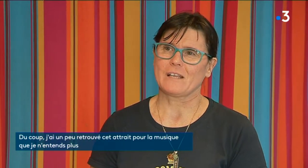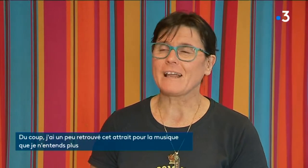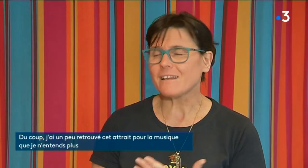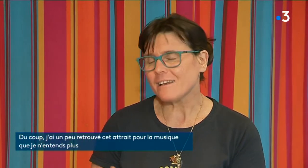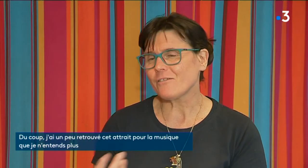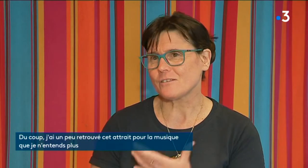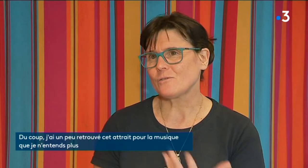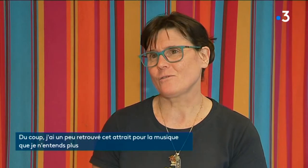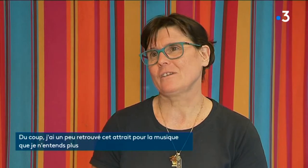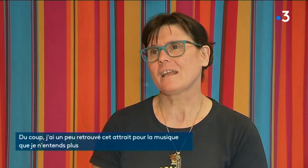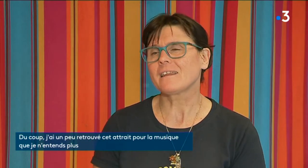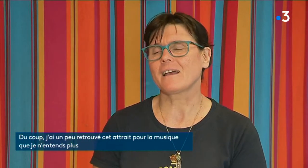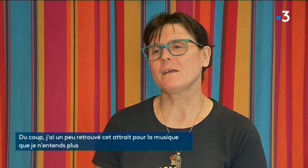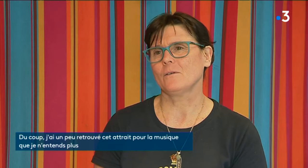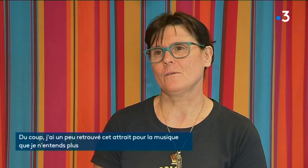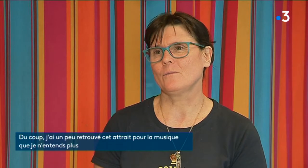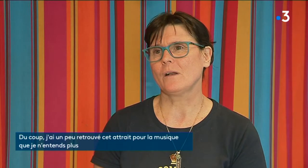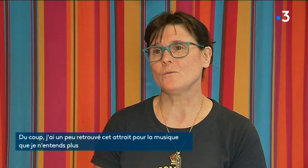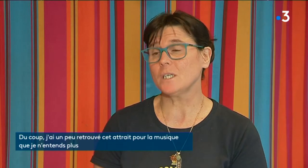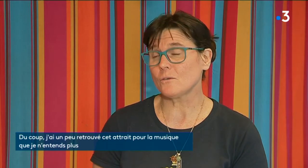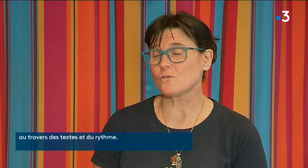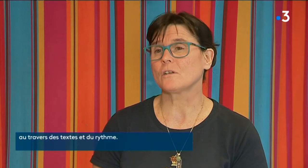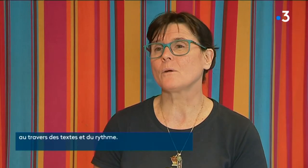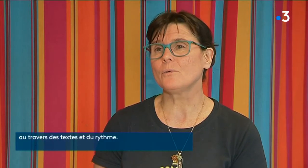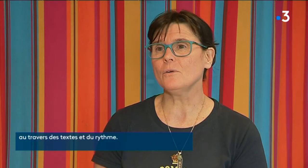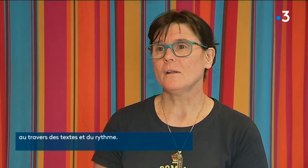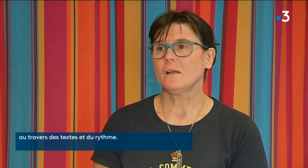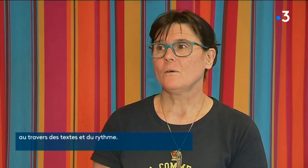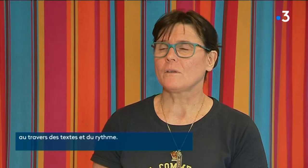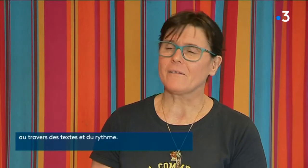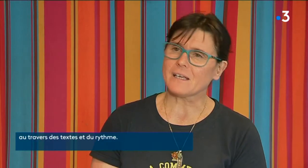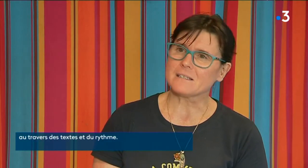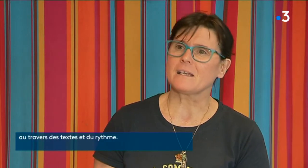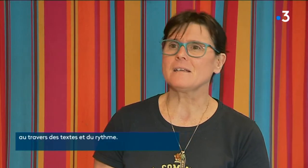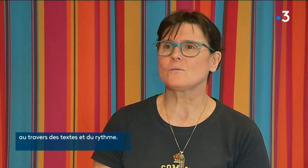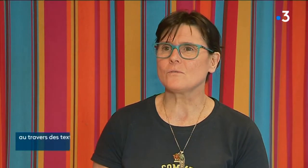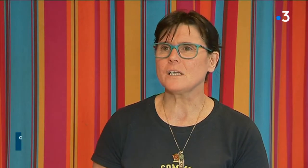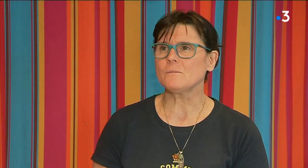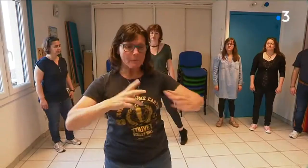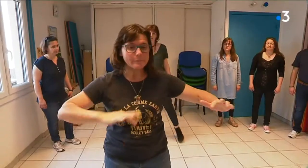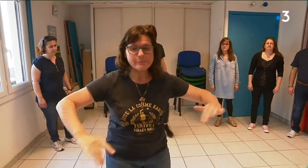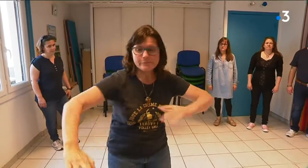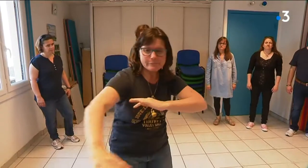cet attrait, cet intérêt pour la musique que je n'entends plus au travers des textes, du rythme.